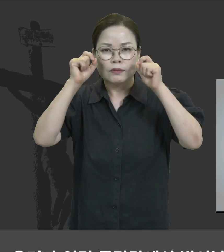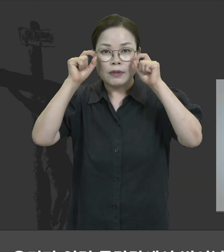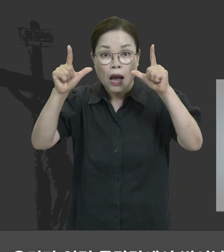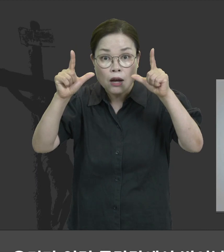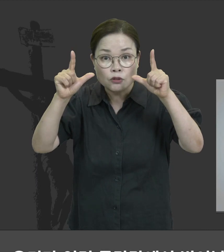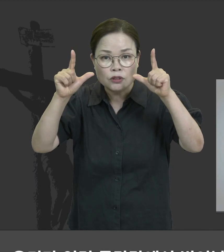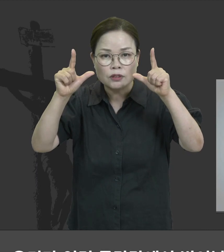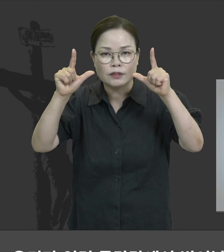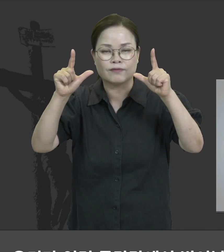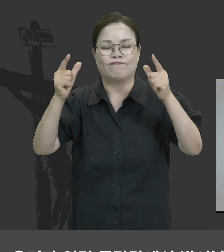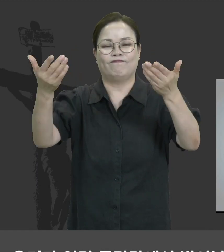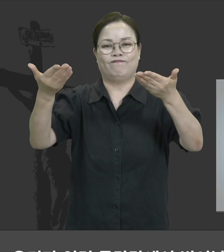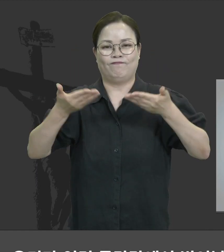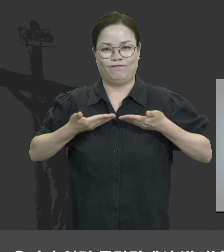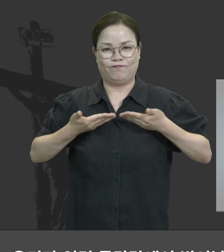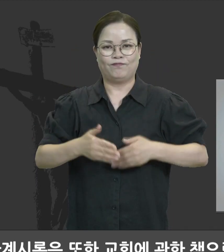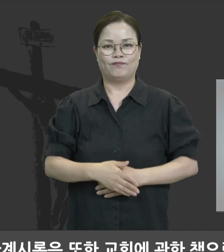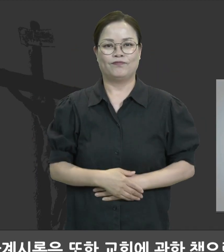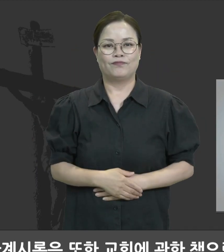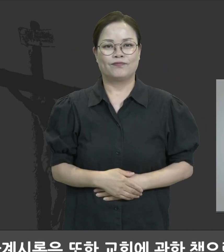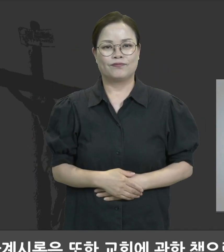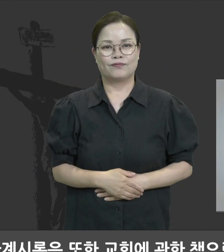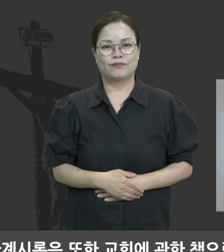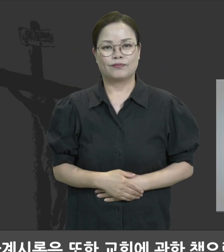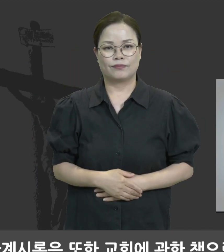수 있도록 일깨워줍니다.